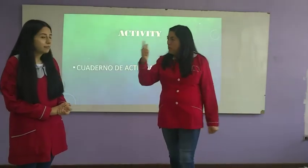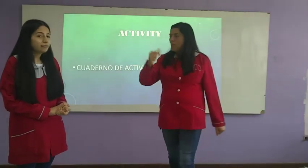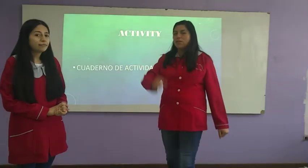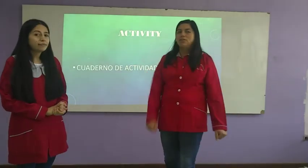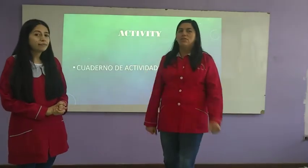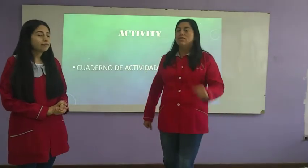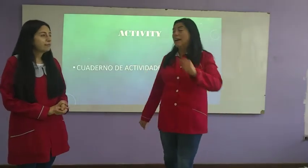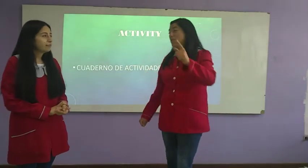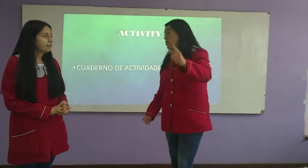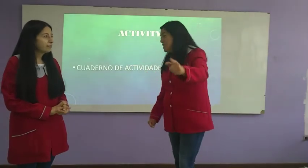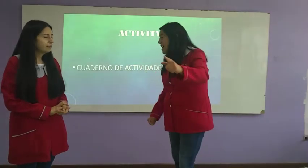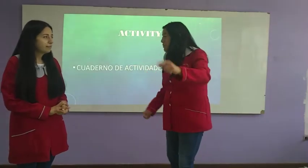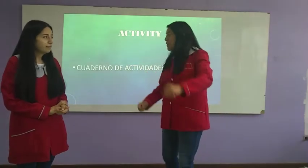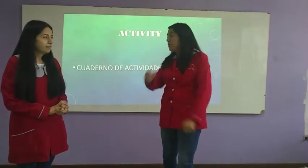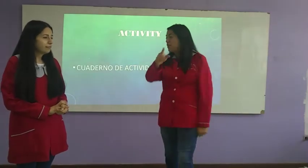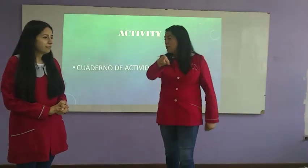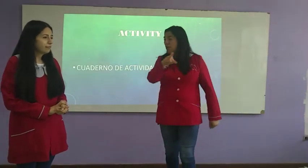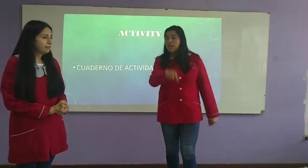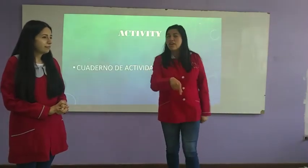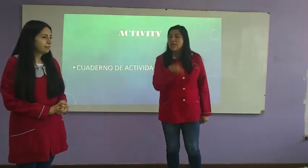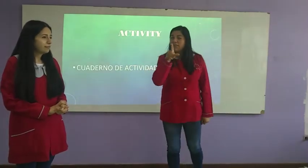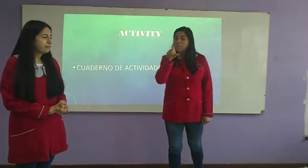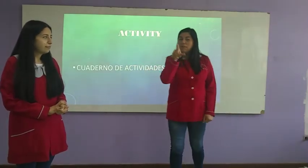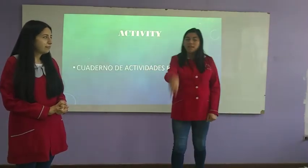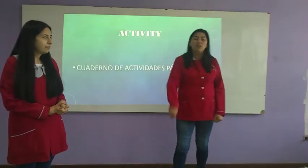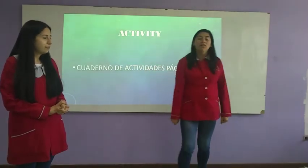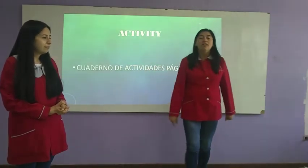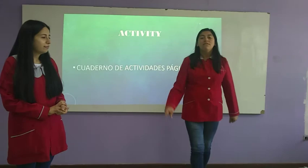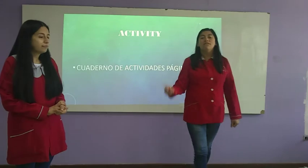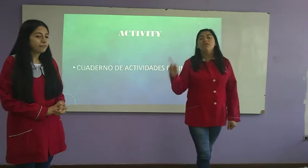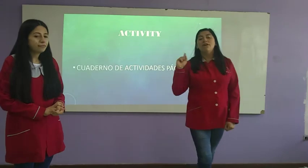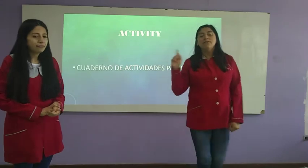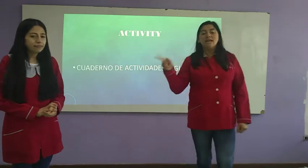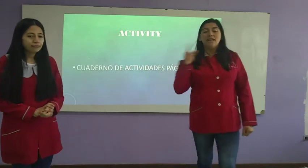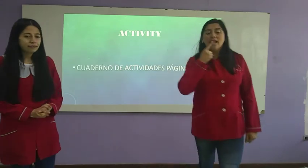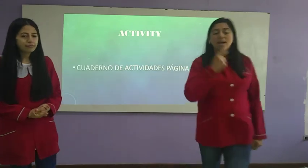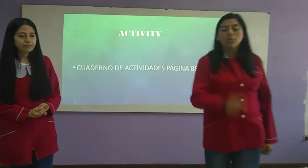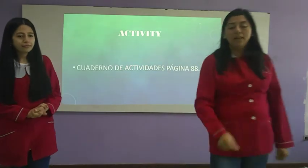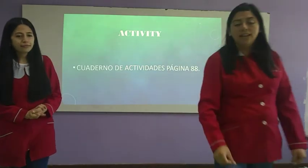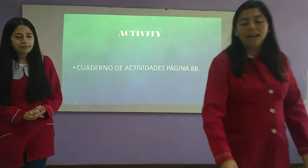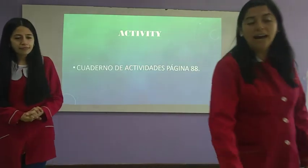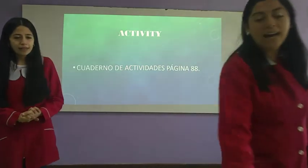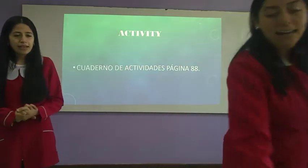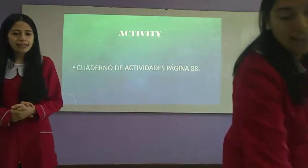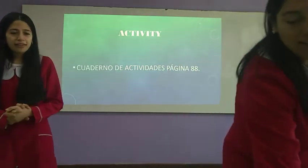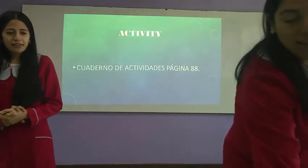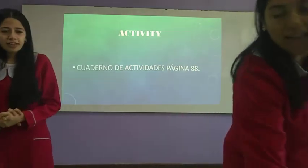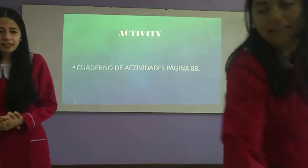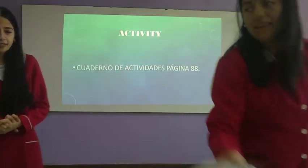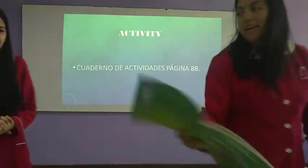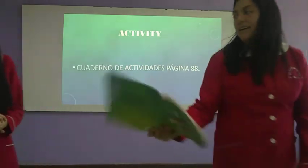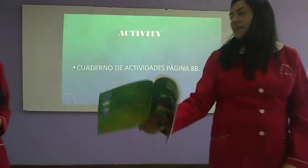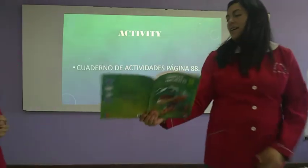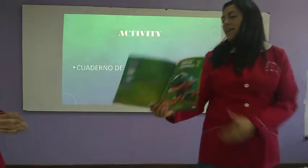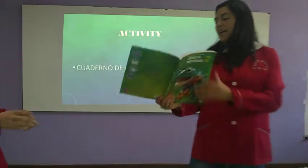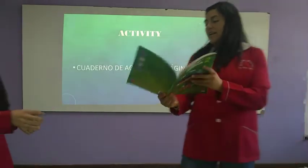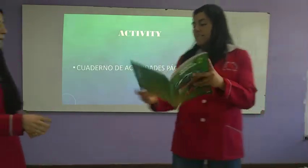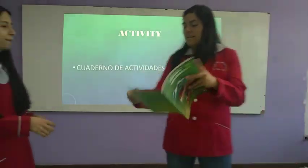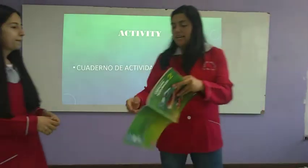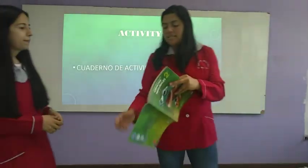termómetro, reconocieron que los niños ya lo habían visto, nos vamos a ir a nuestra actividad, que es la